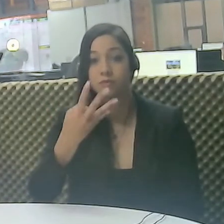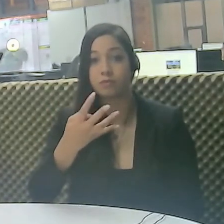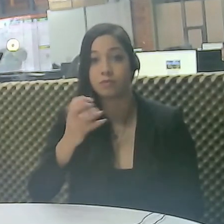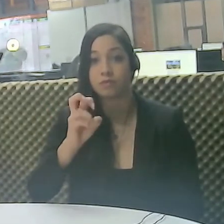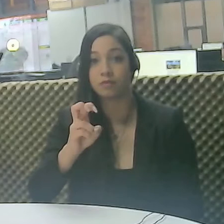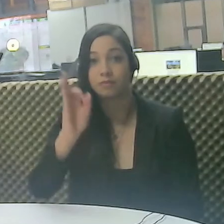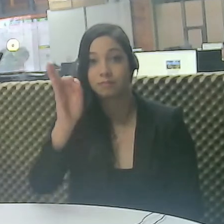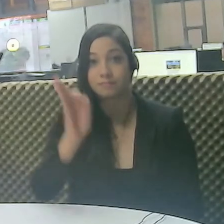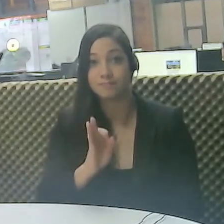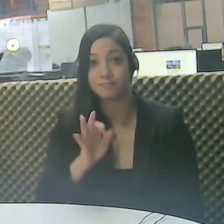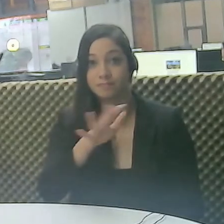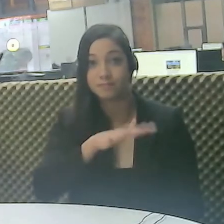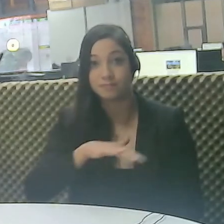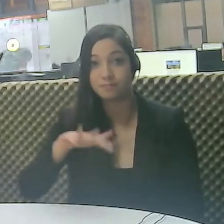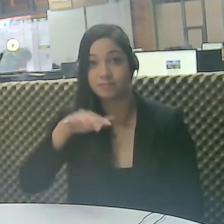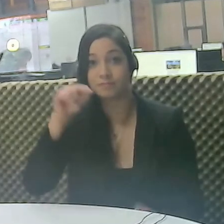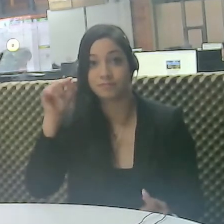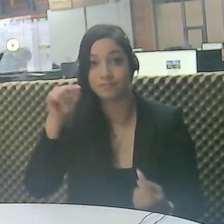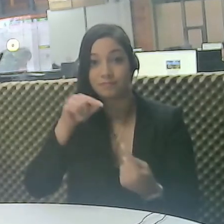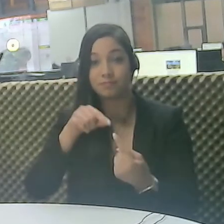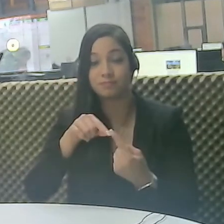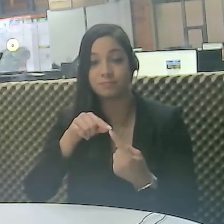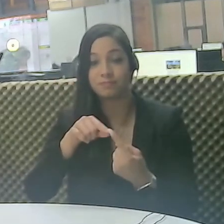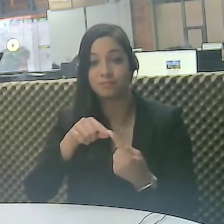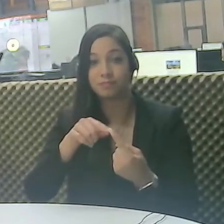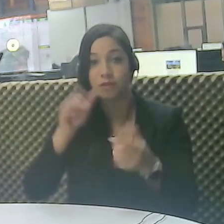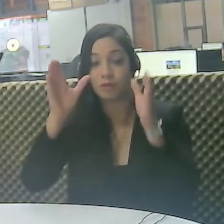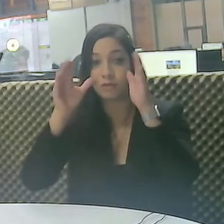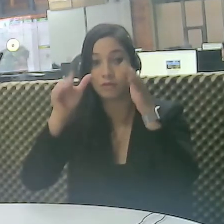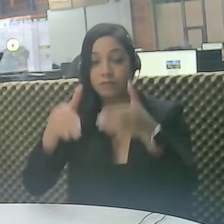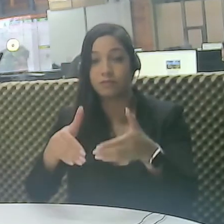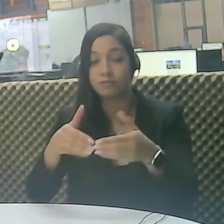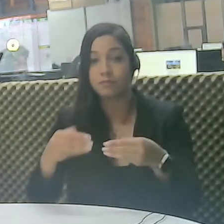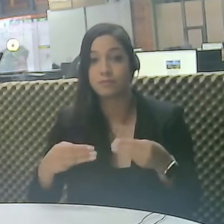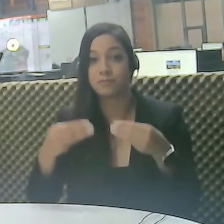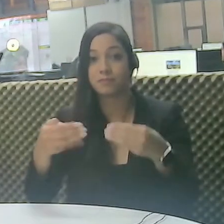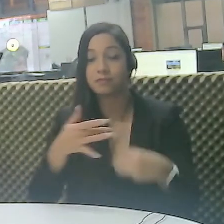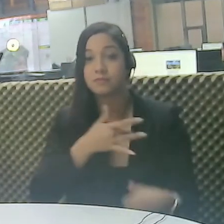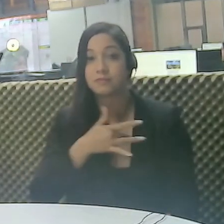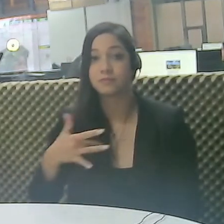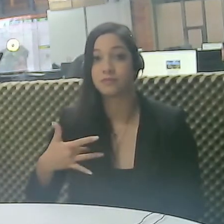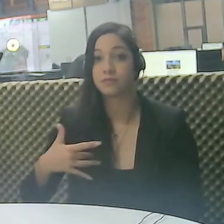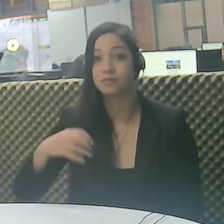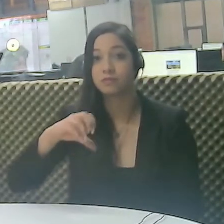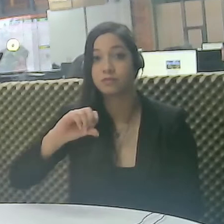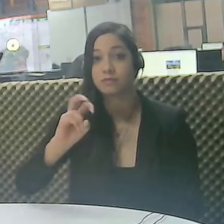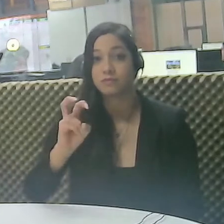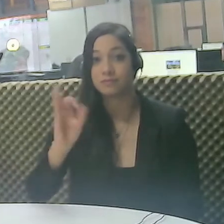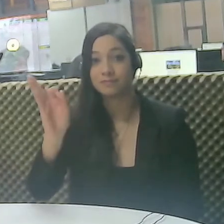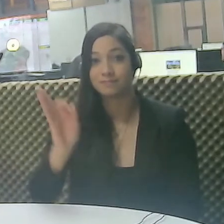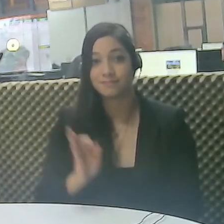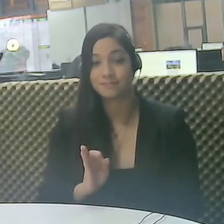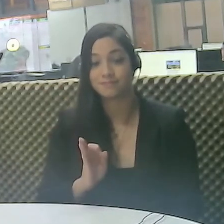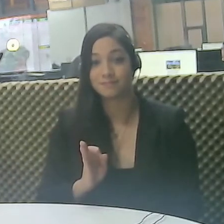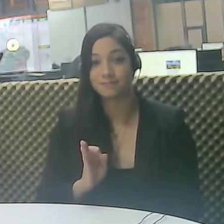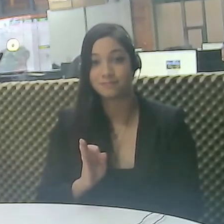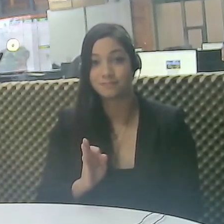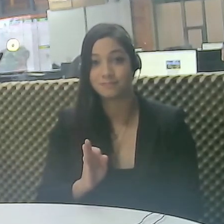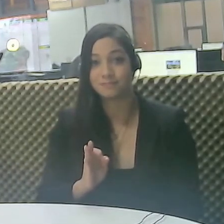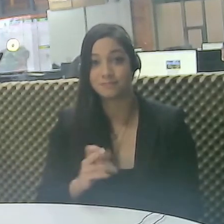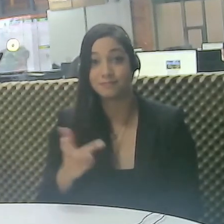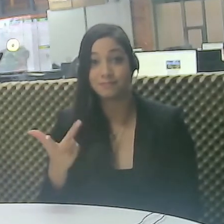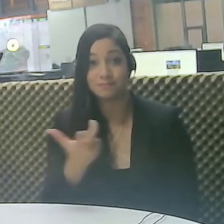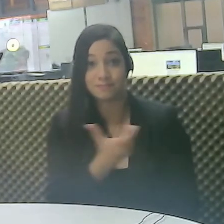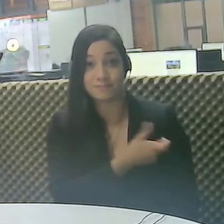85,45% do público-alvo. A meta preconizada pelo Ministério da Saúde é de 95%. Além da